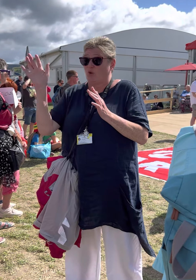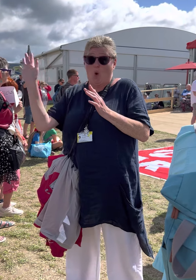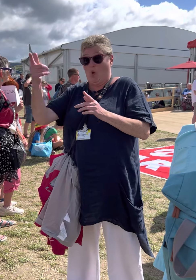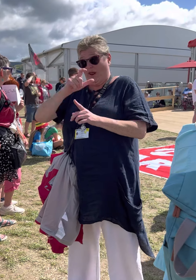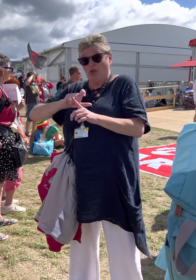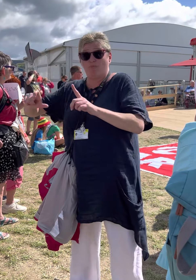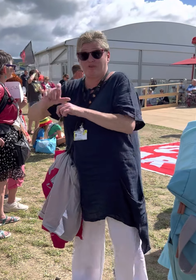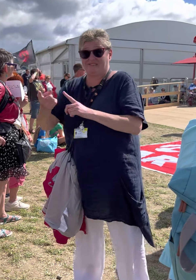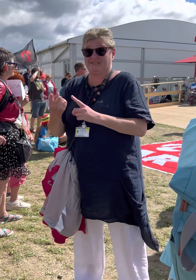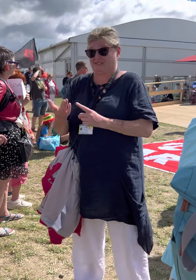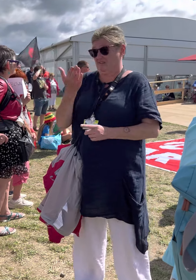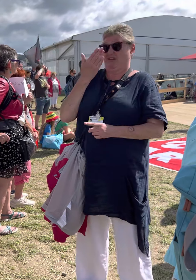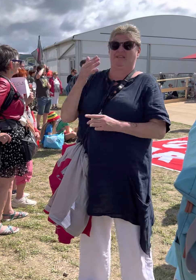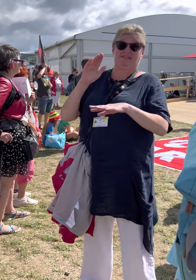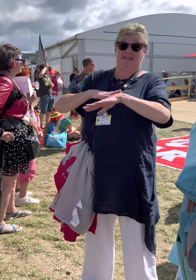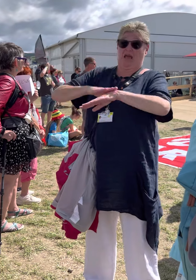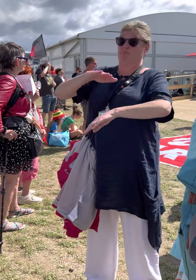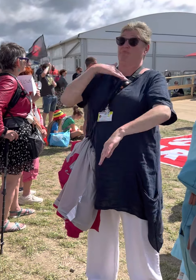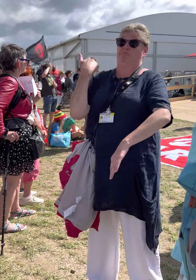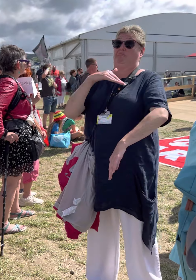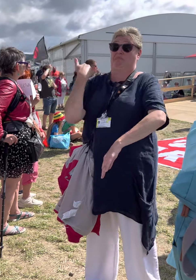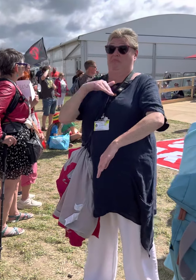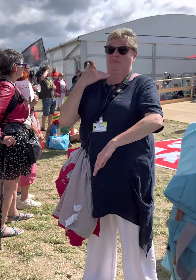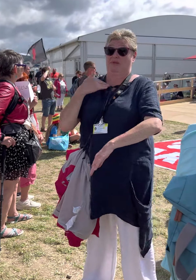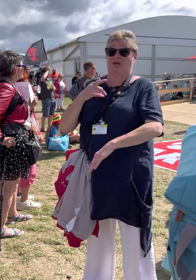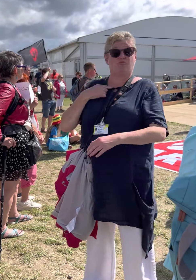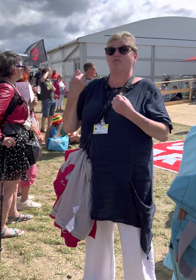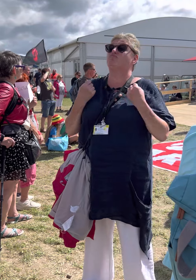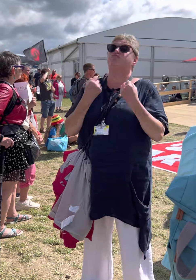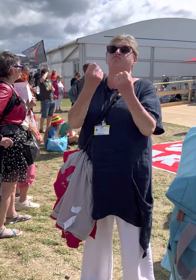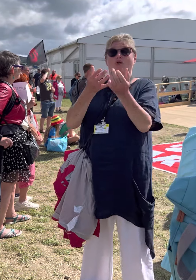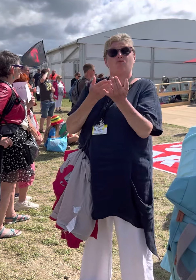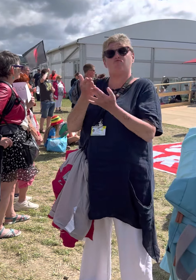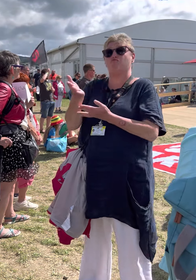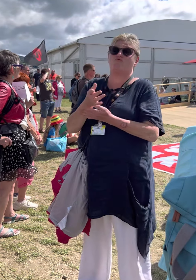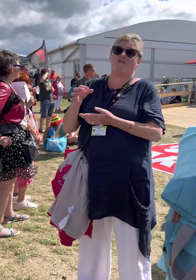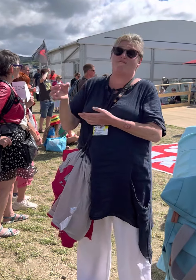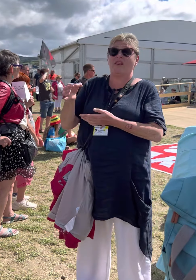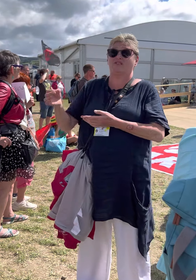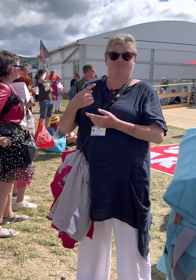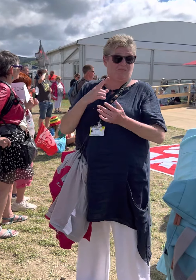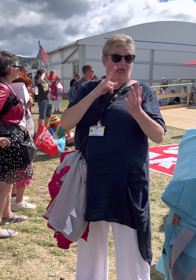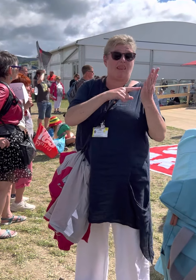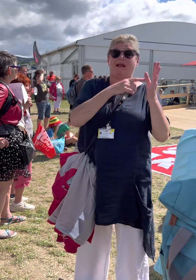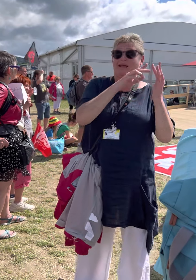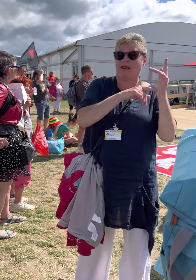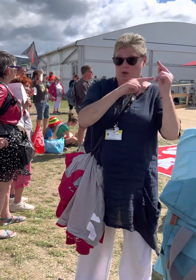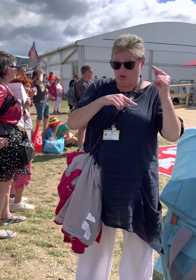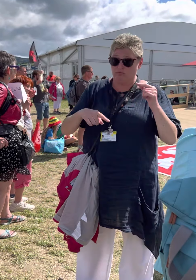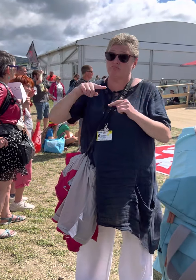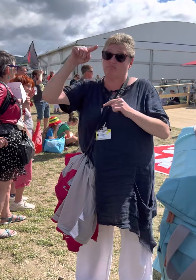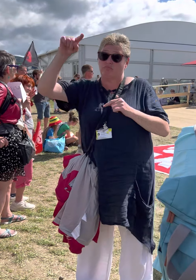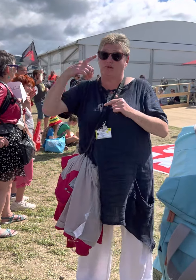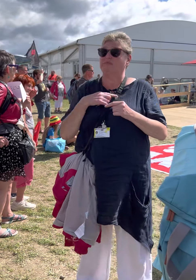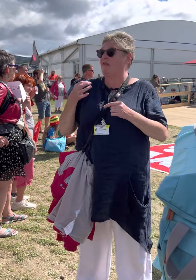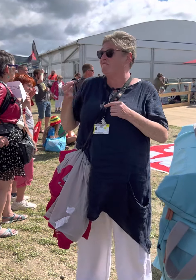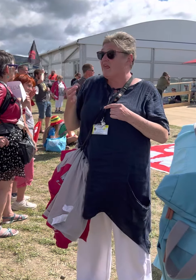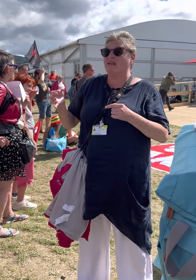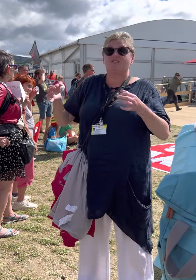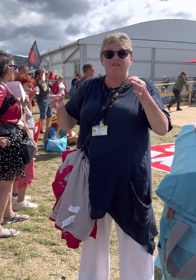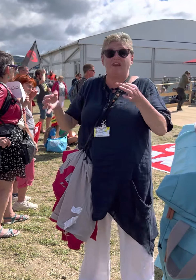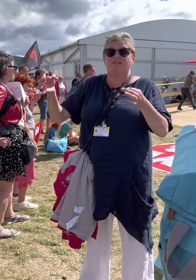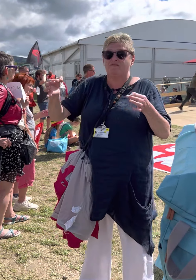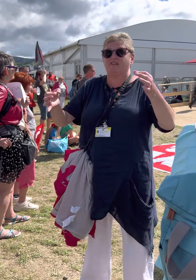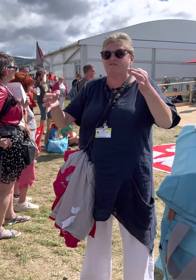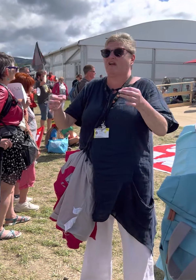ni. Dwi yn gyrru trwy pentrefi, a dwi wedi gyrru o Landeilo heddi lan i fan hyn, a gweld pentrefi